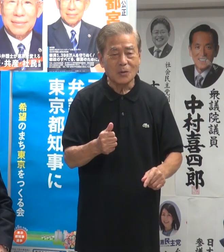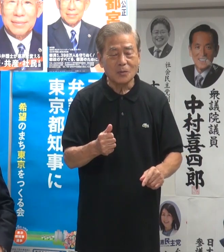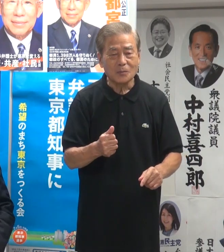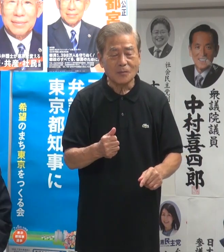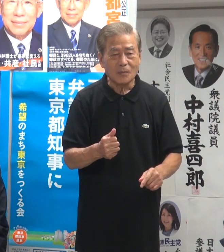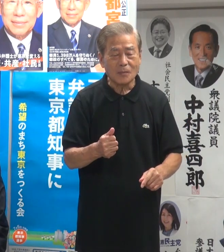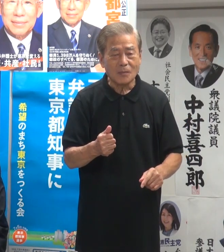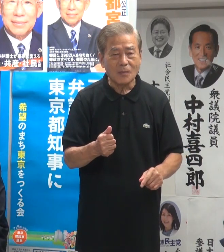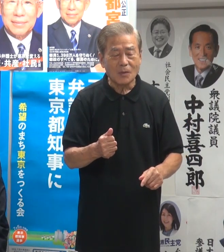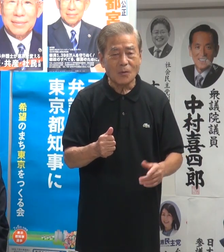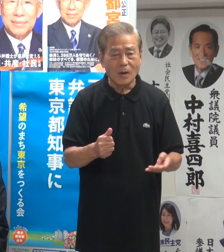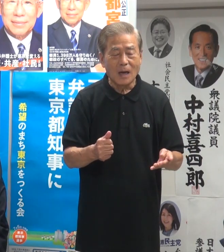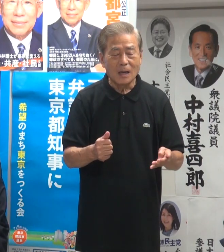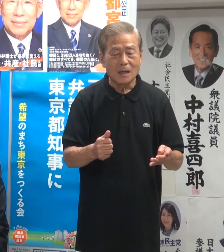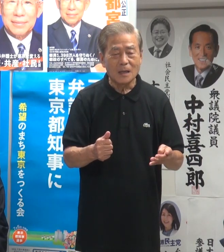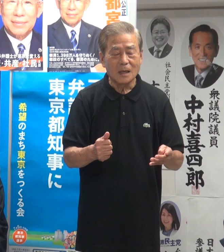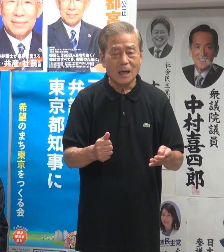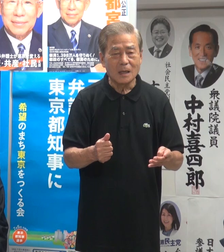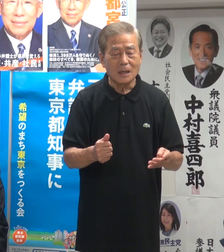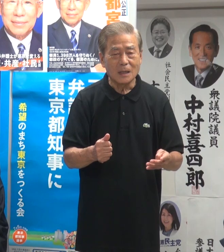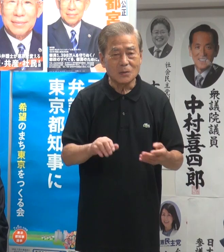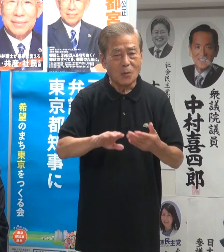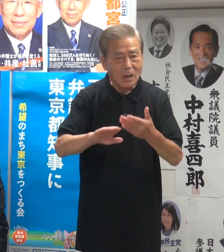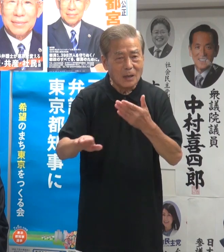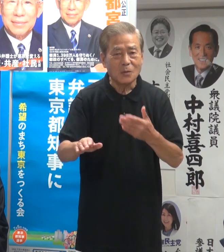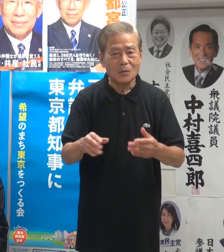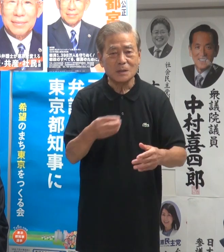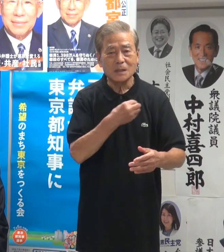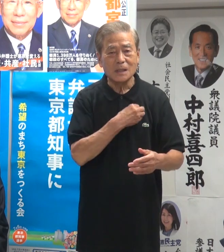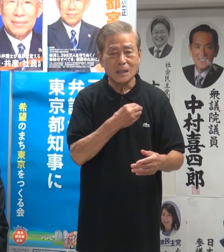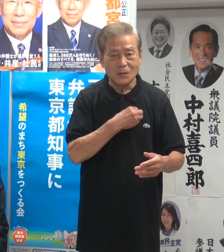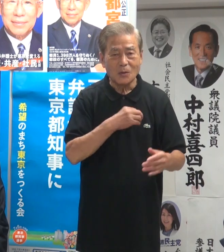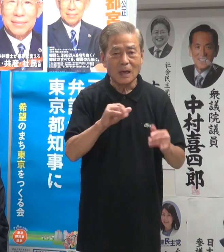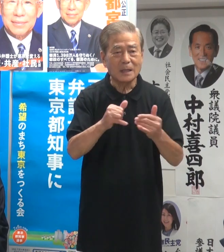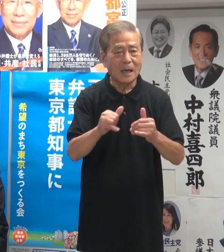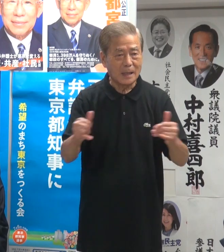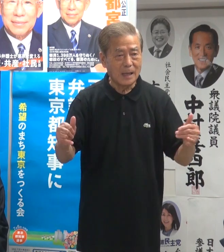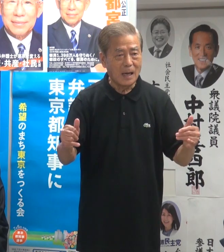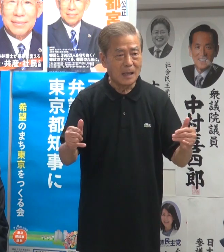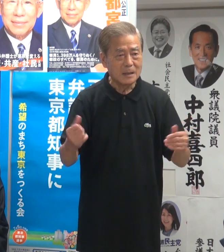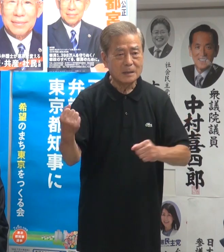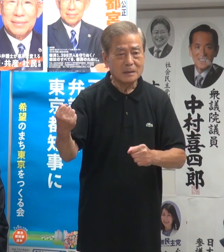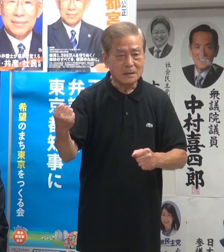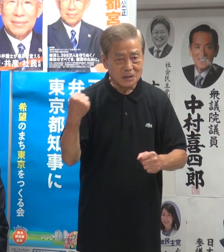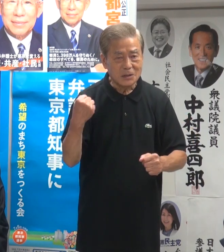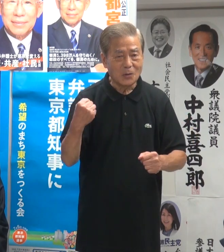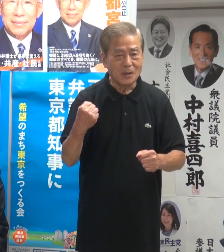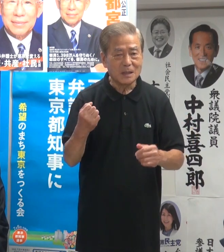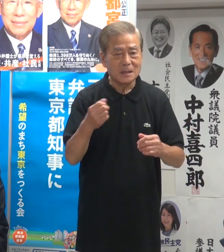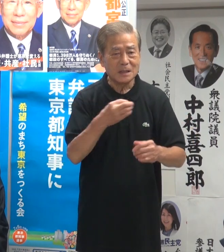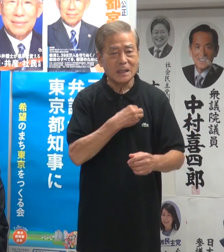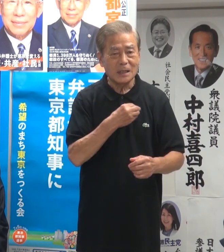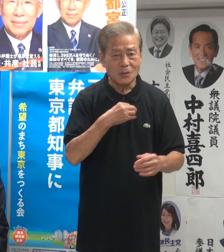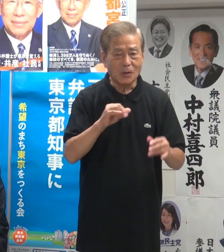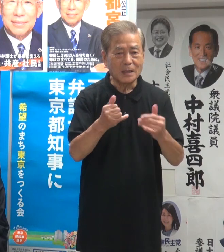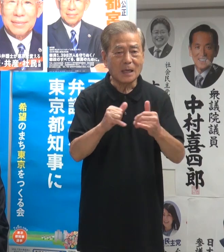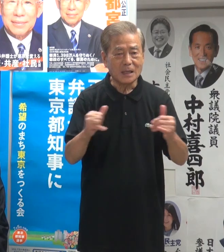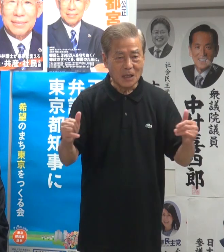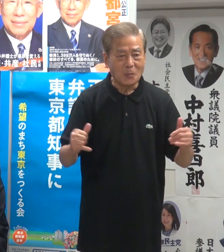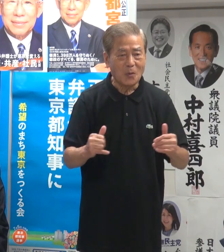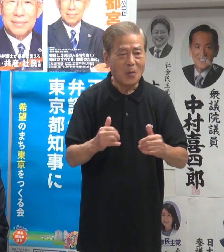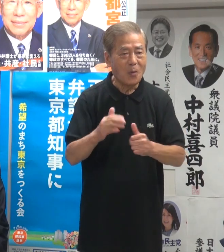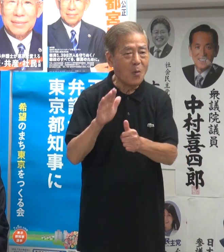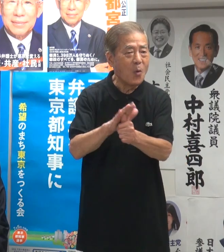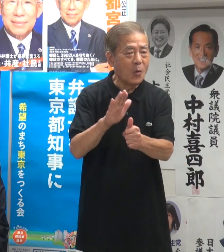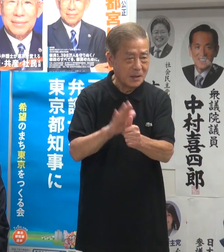対委員長、それからあと小熊さんでしたかね、有力な議員が応援に駆けつけてくれたということとか、